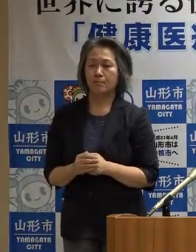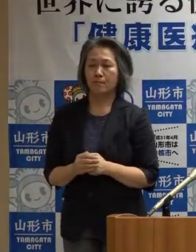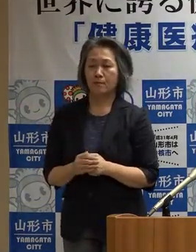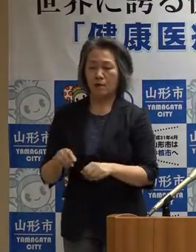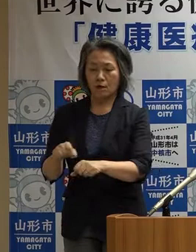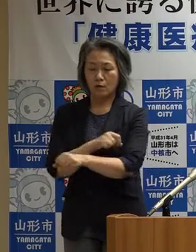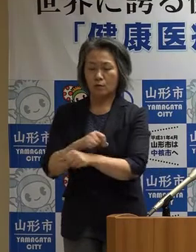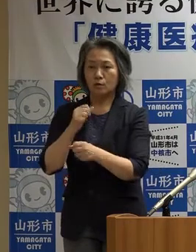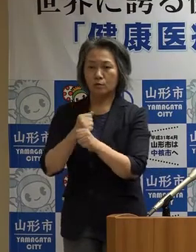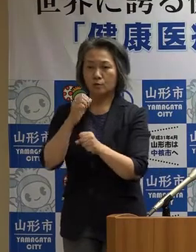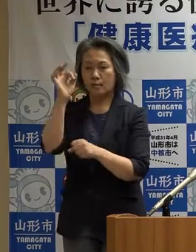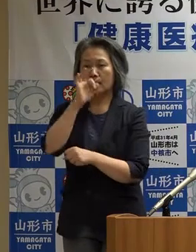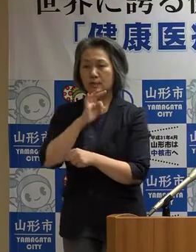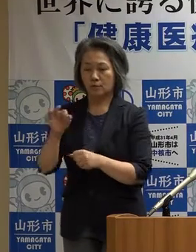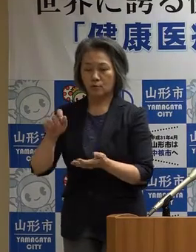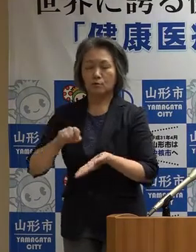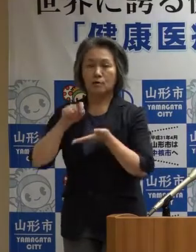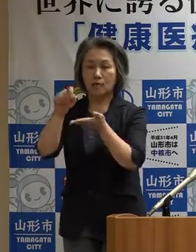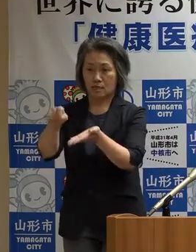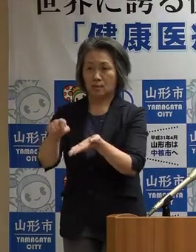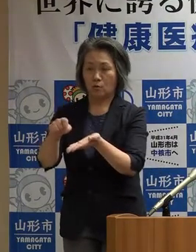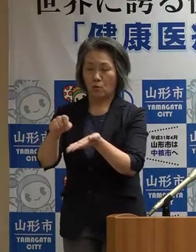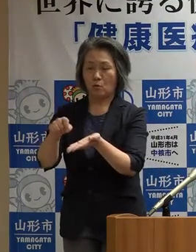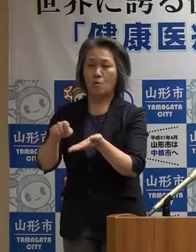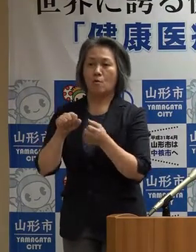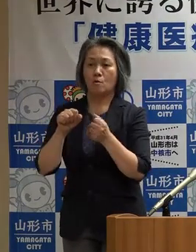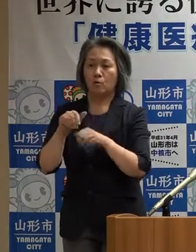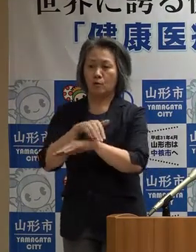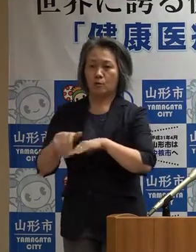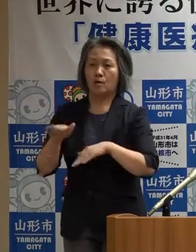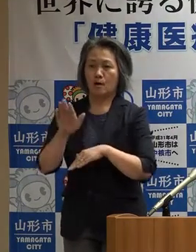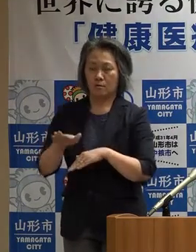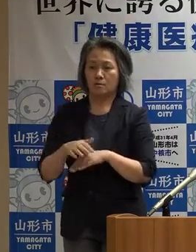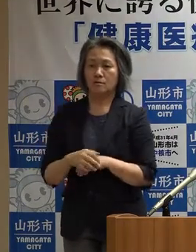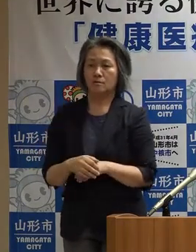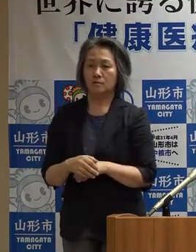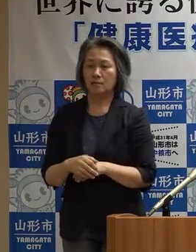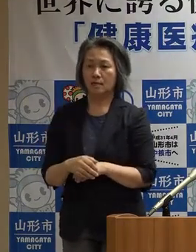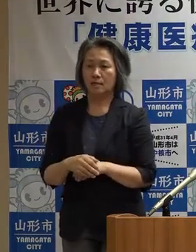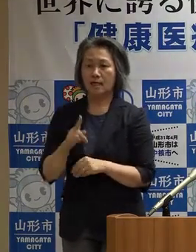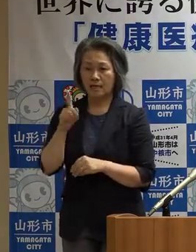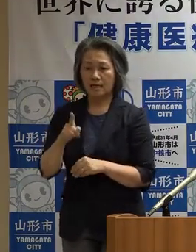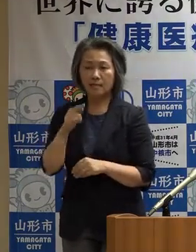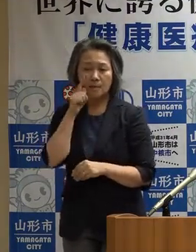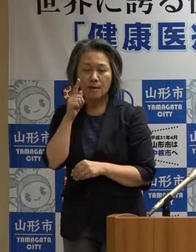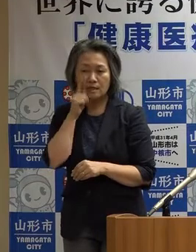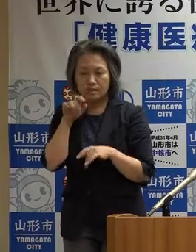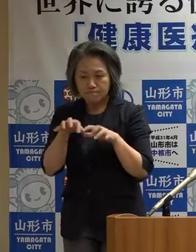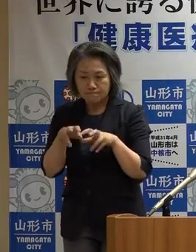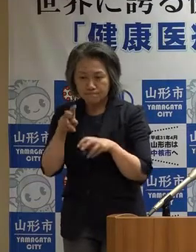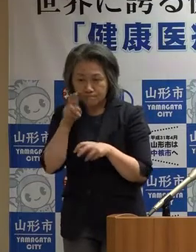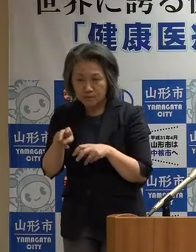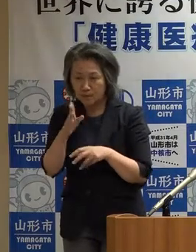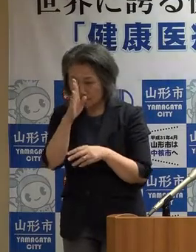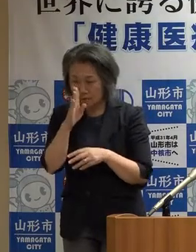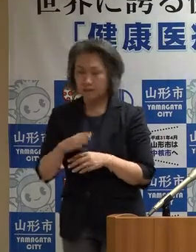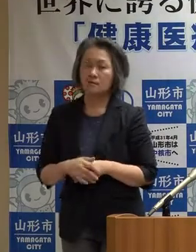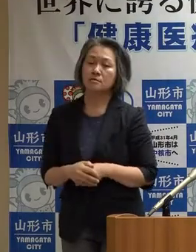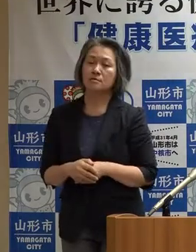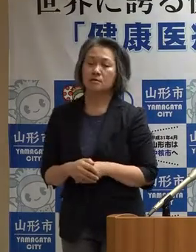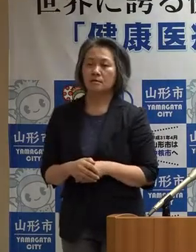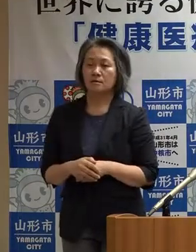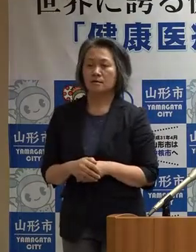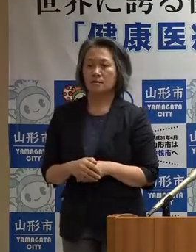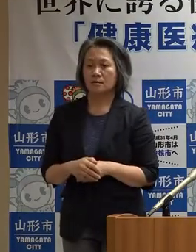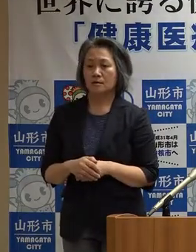品のプレゼントを予定しておりますので、ぜひ一度山形市特設サイトにお越しください。開設する特設サイ